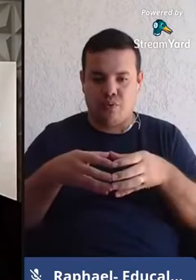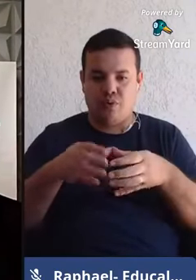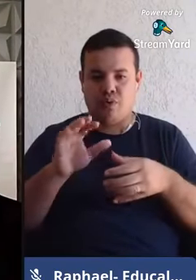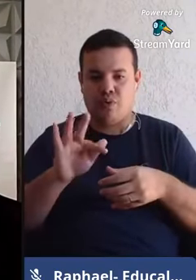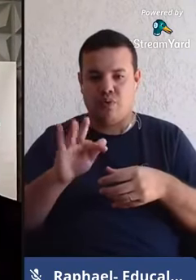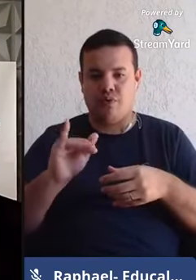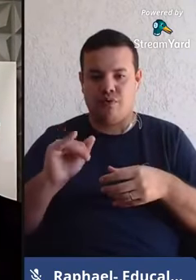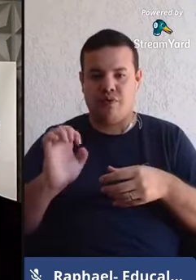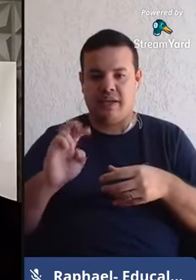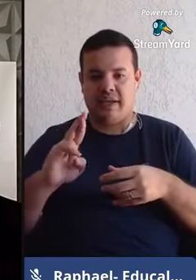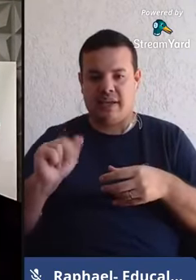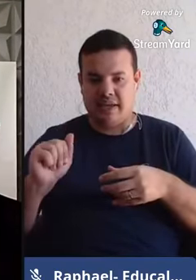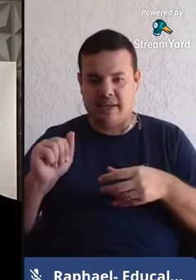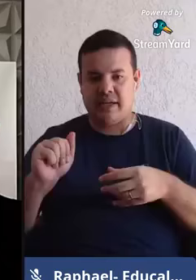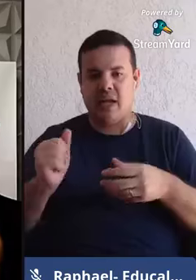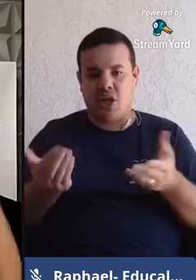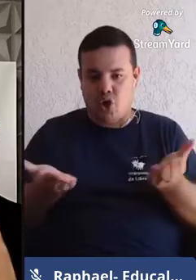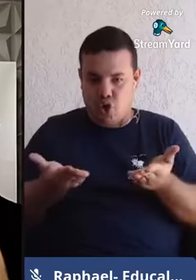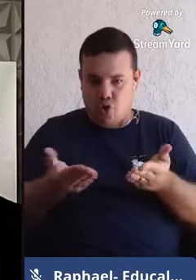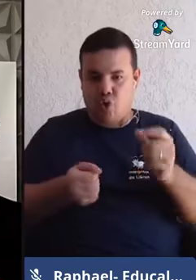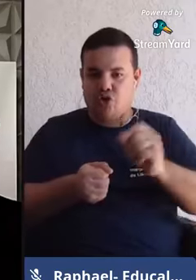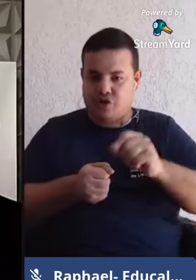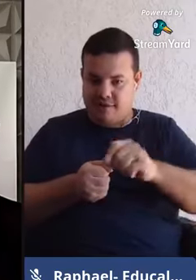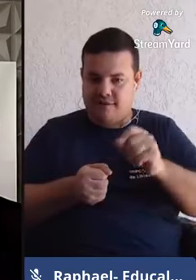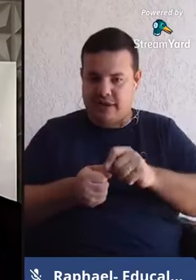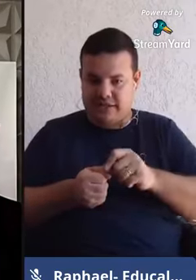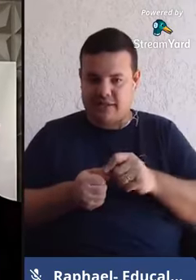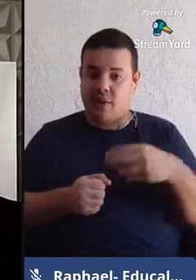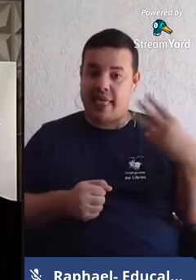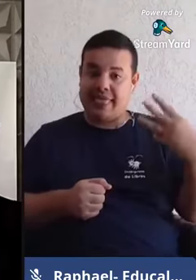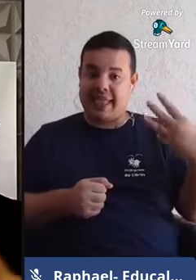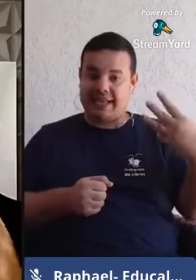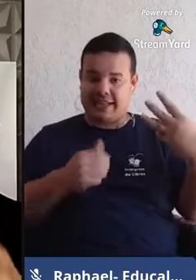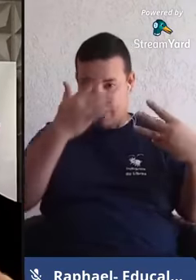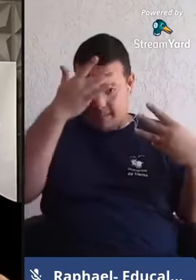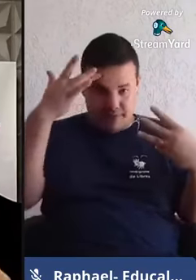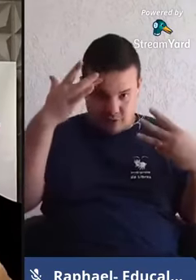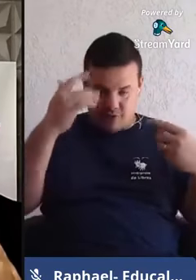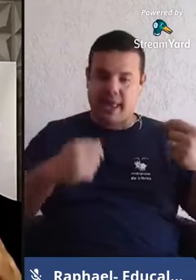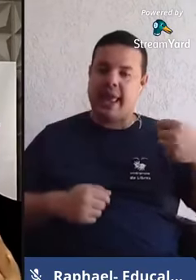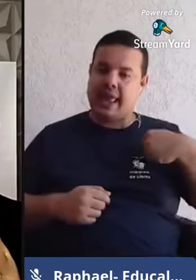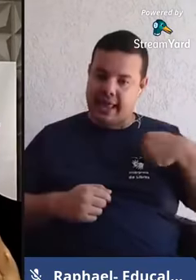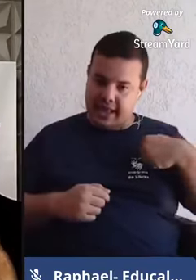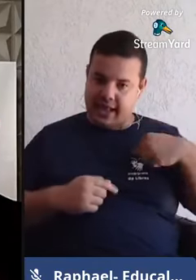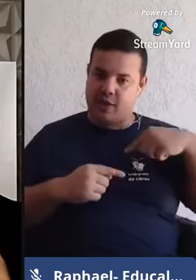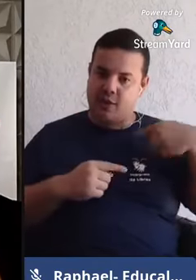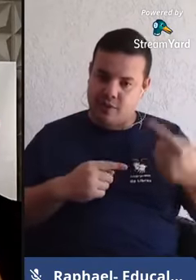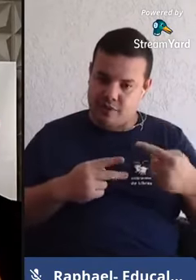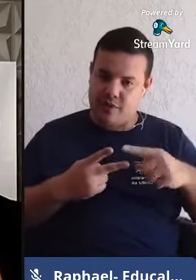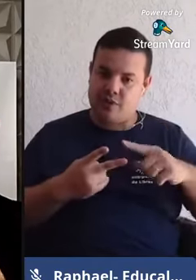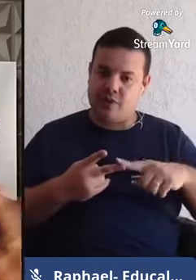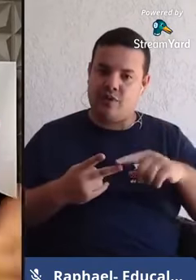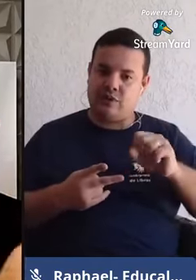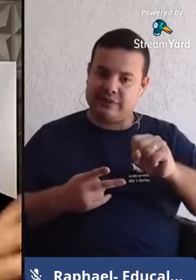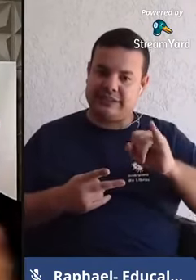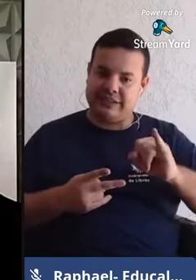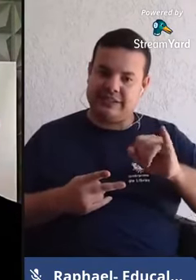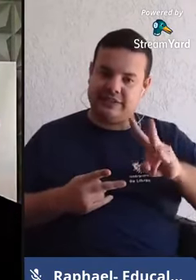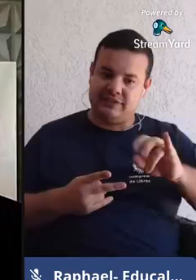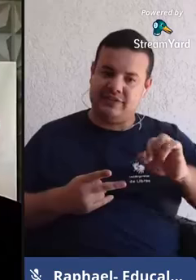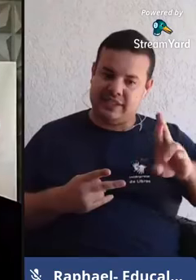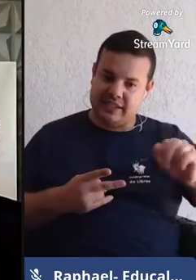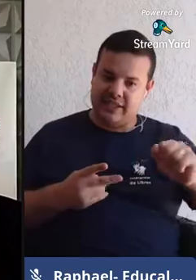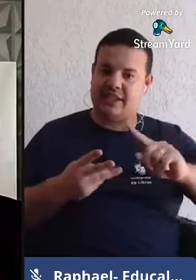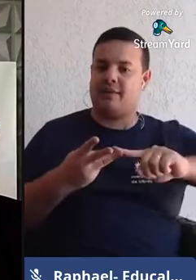quem realiza a Reatec. Então, hoje a Reatec está na 3ª mão já, né? Passou por mim, pelo Sevieri, pelo Grupo Cipa sozinho, e agora